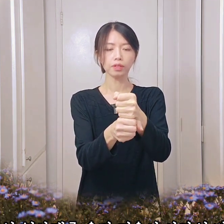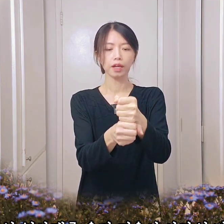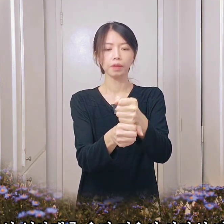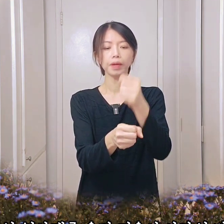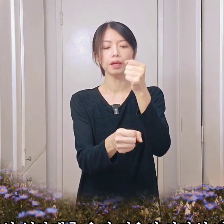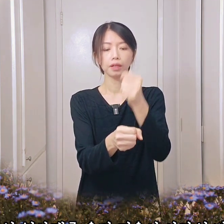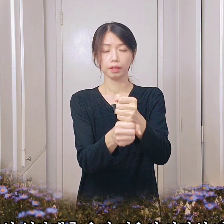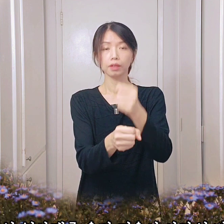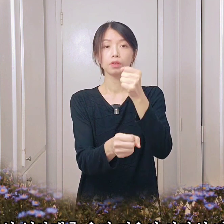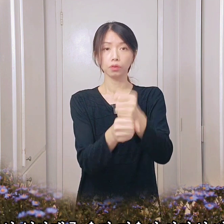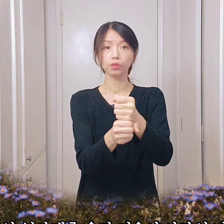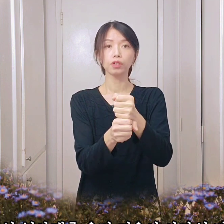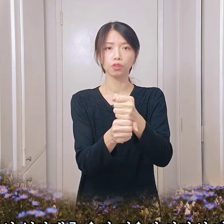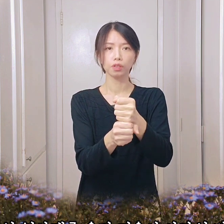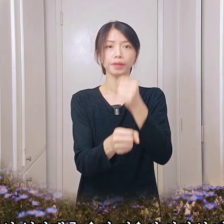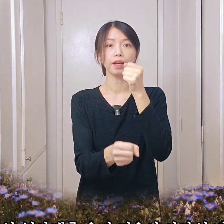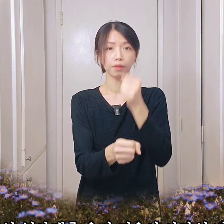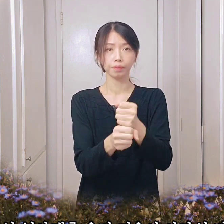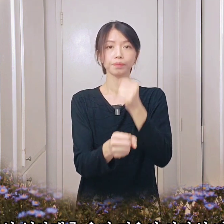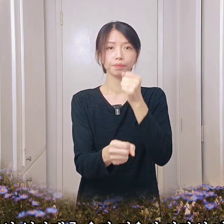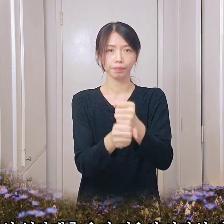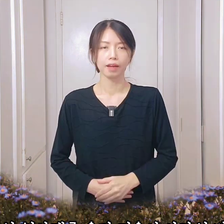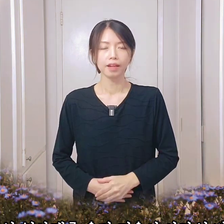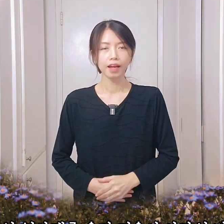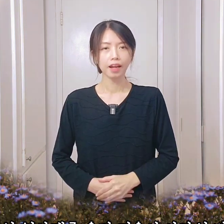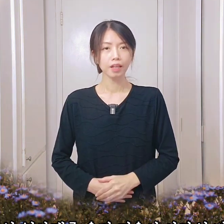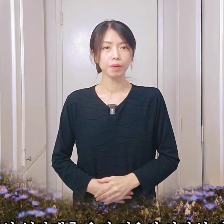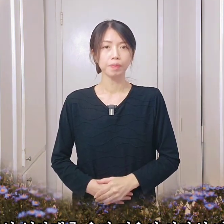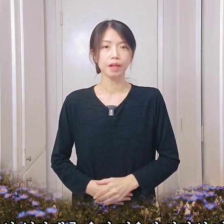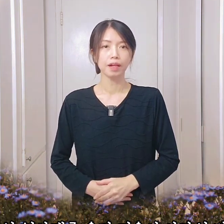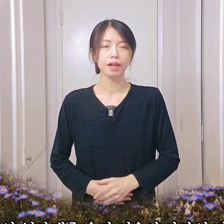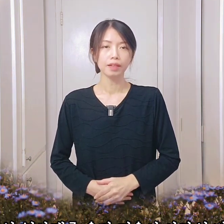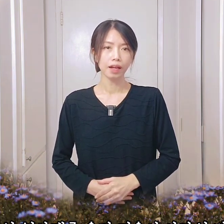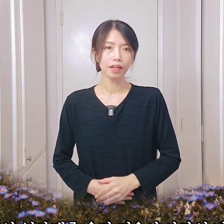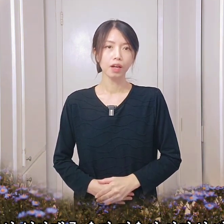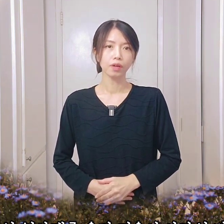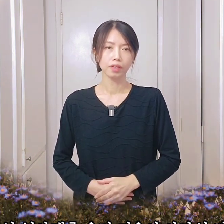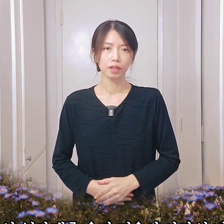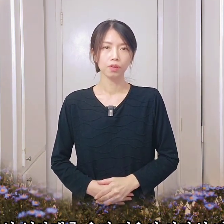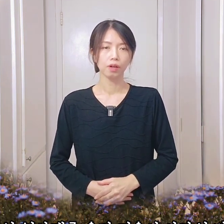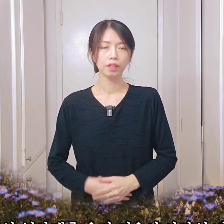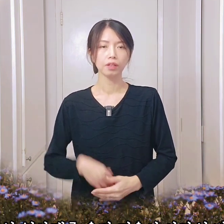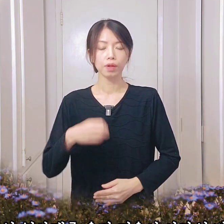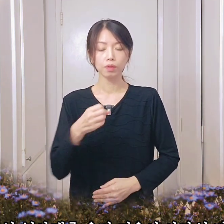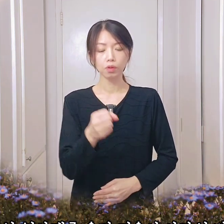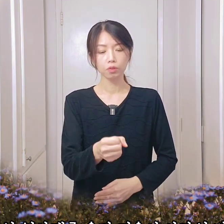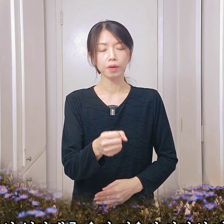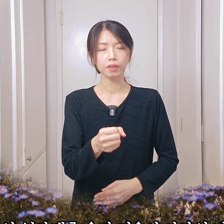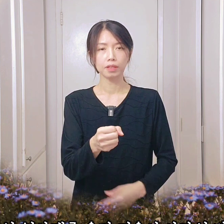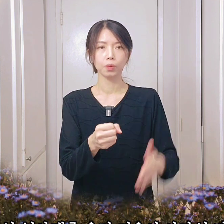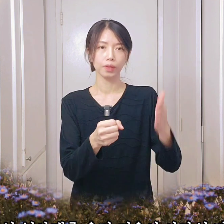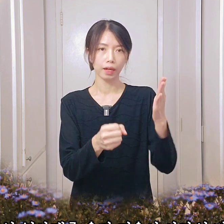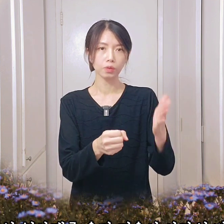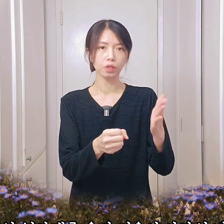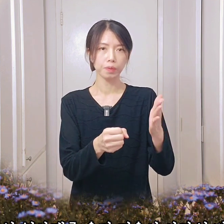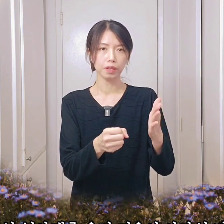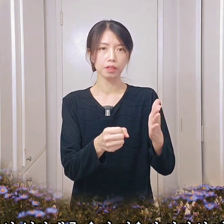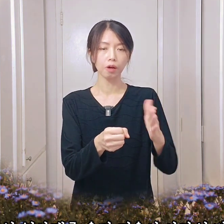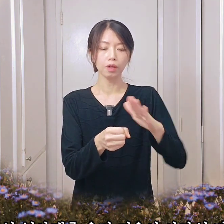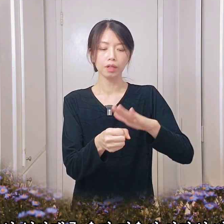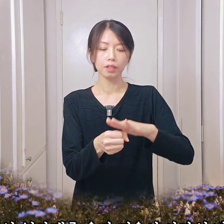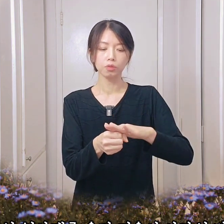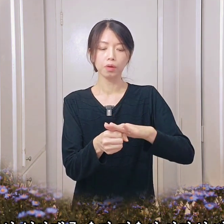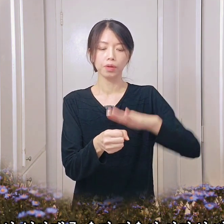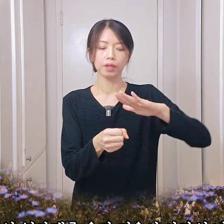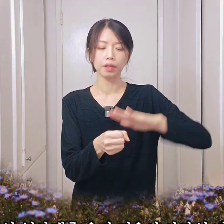포개 주신 다음에 두들겨 주시면 돼요. 사랑의 비밀, 사랑이라고 한 뜻의 수어는 왼손을 주먹 쥐시고 다른 손은